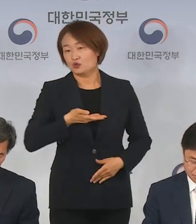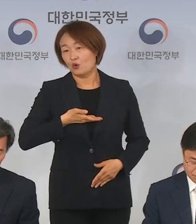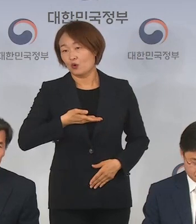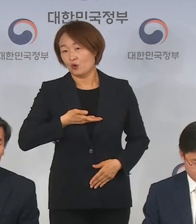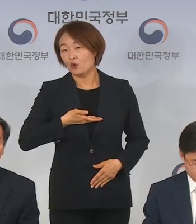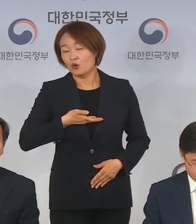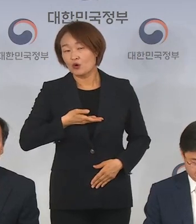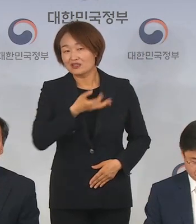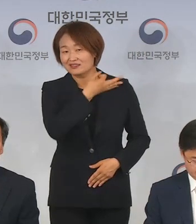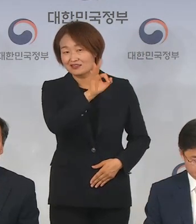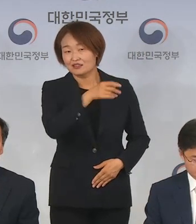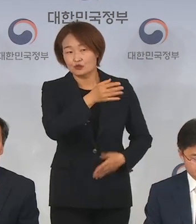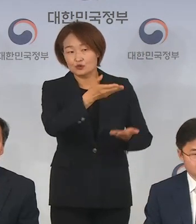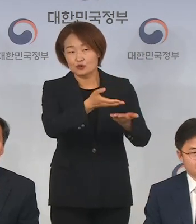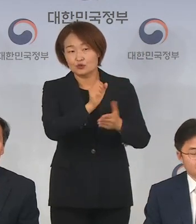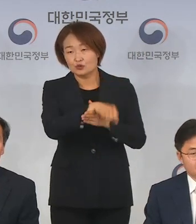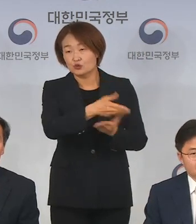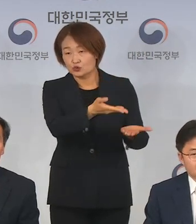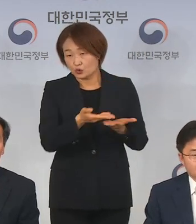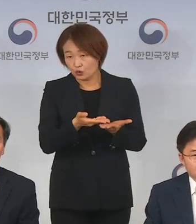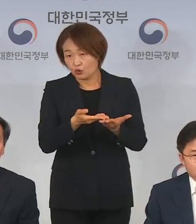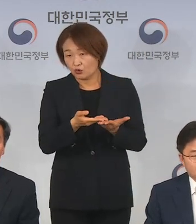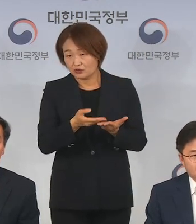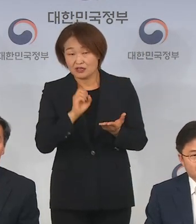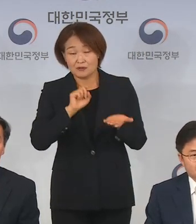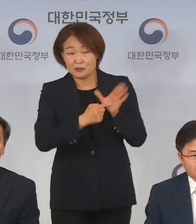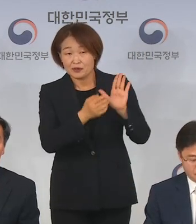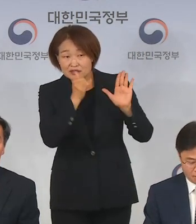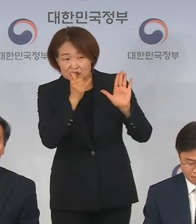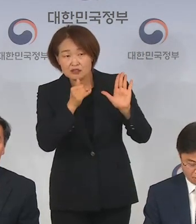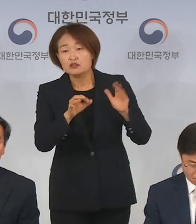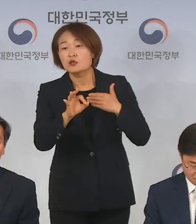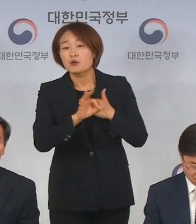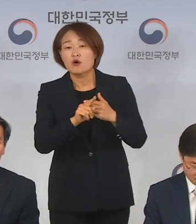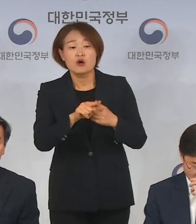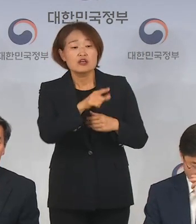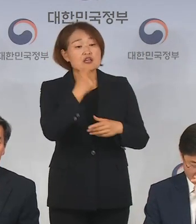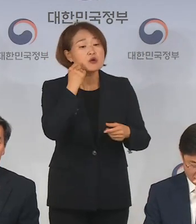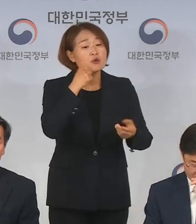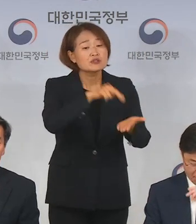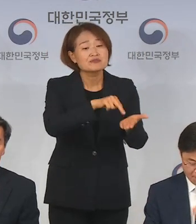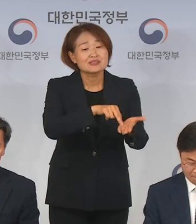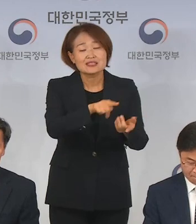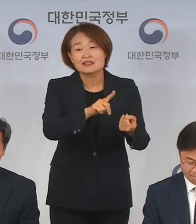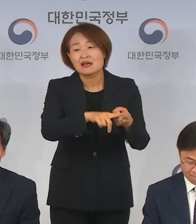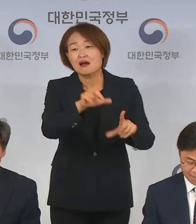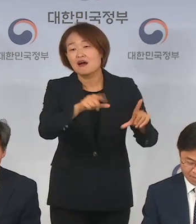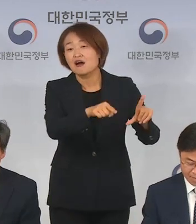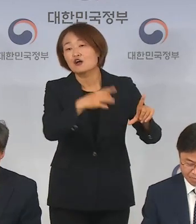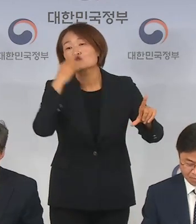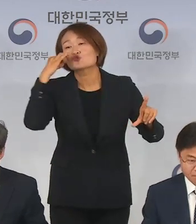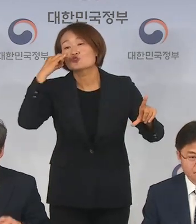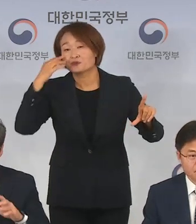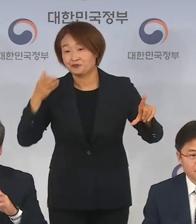측에서 이 검증을 어느 정도로 적극적으로 대하고 있는지 평가를 좀 부탁드릴 수 있을까요?